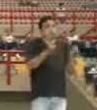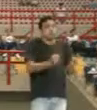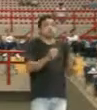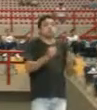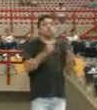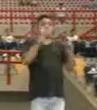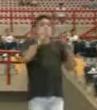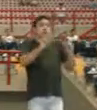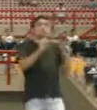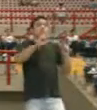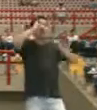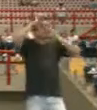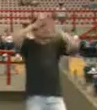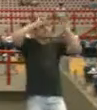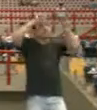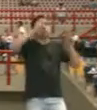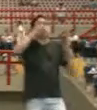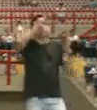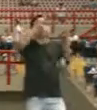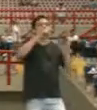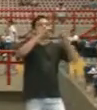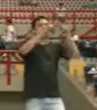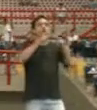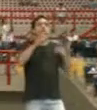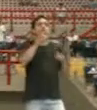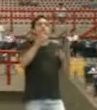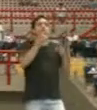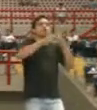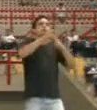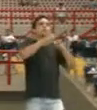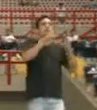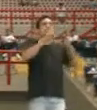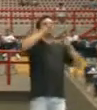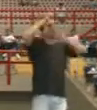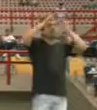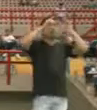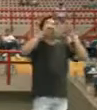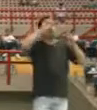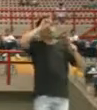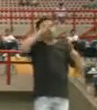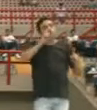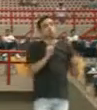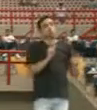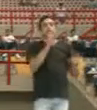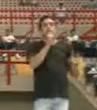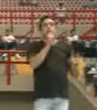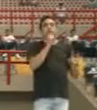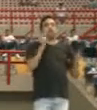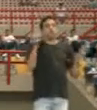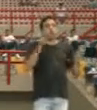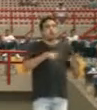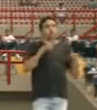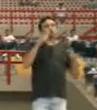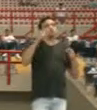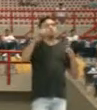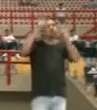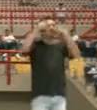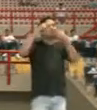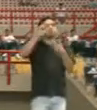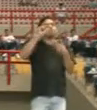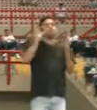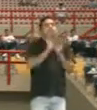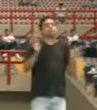que o peso das ideias. Então não posso ser econômico nas minhas ideias porque eu vou errar pouco. É um raciocínio medíocre,